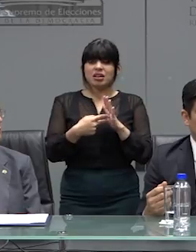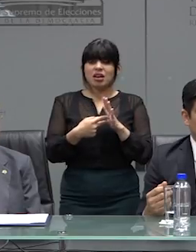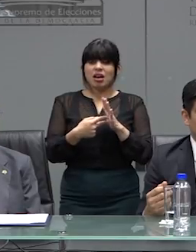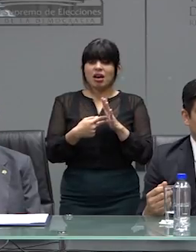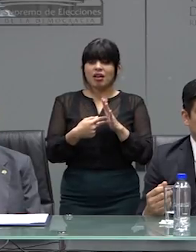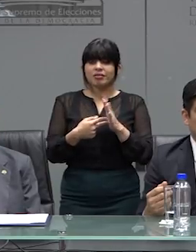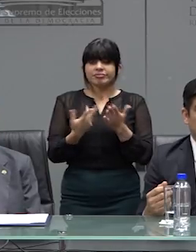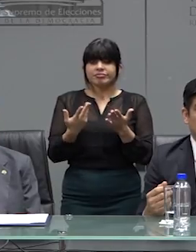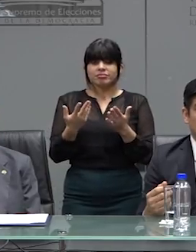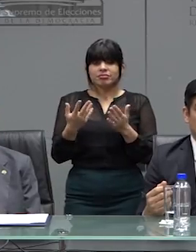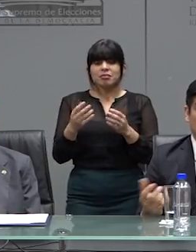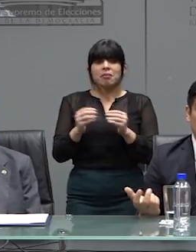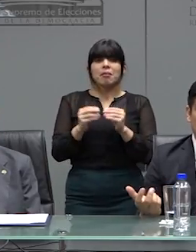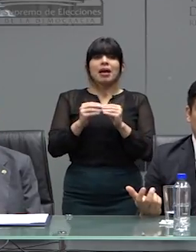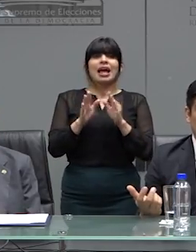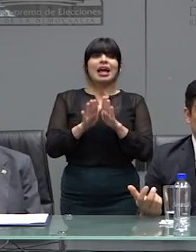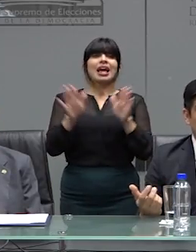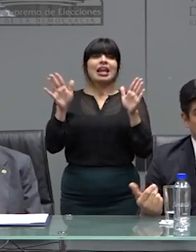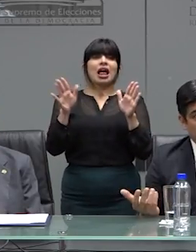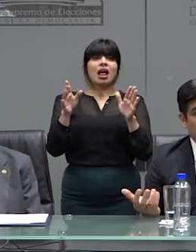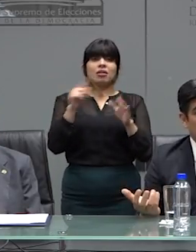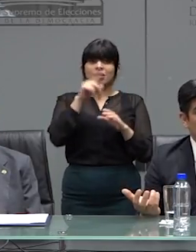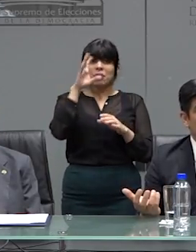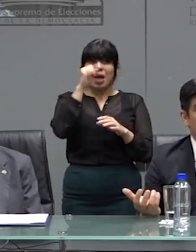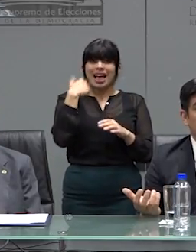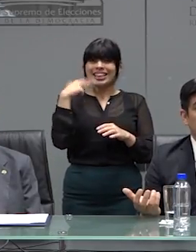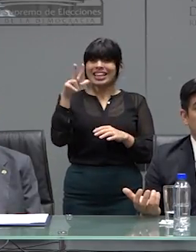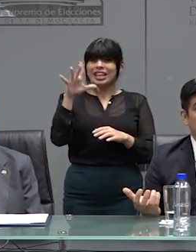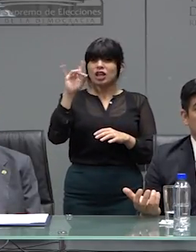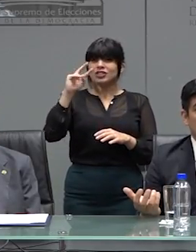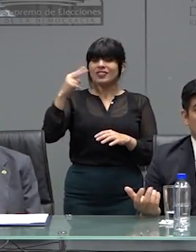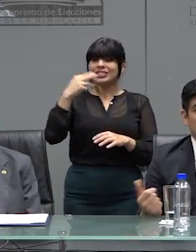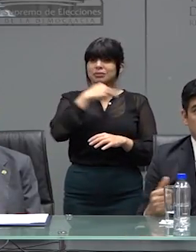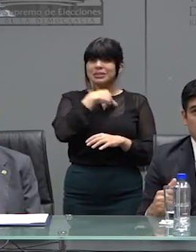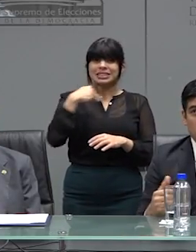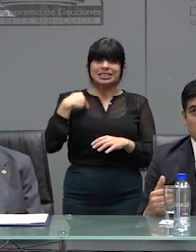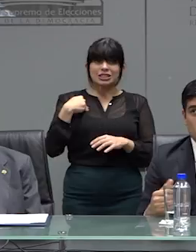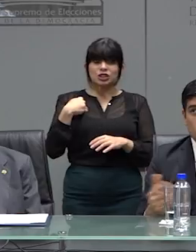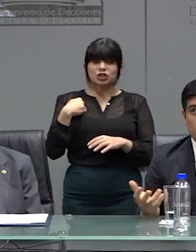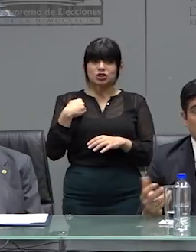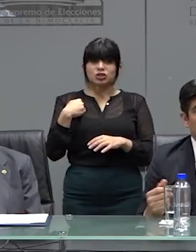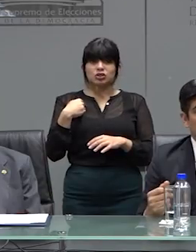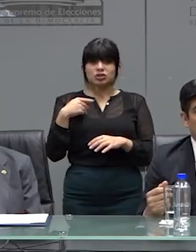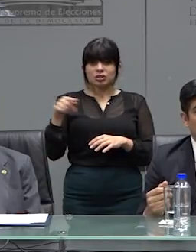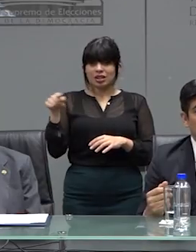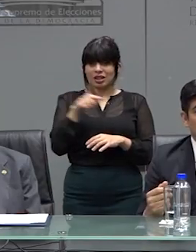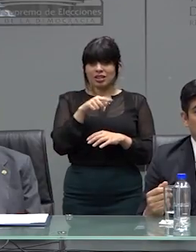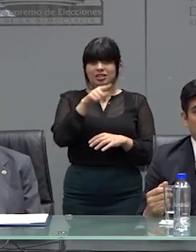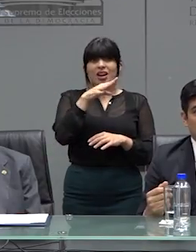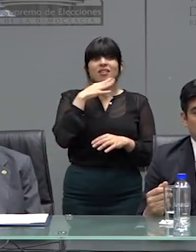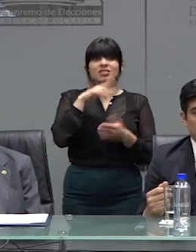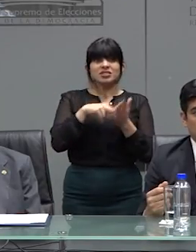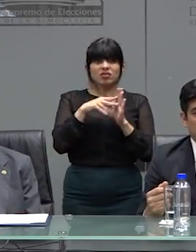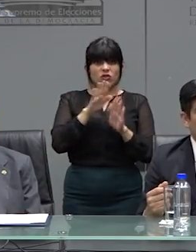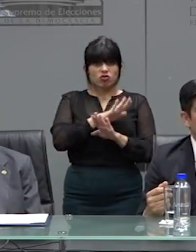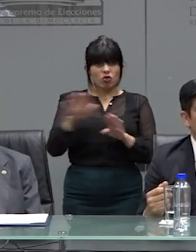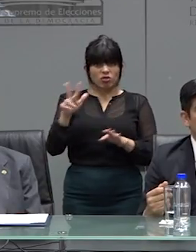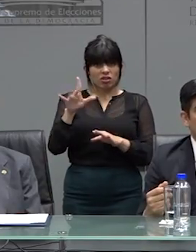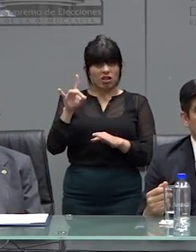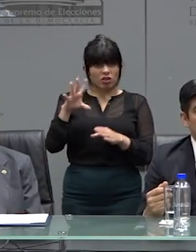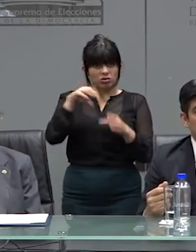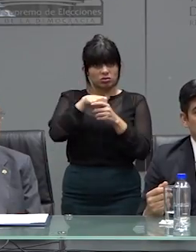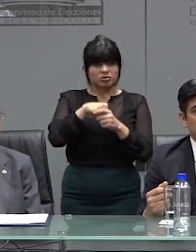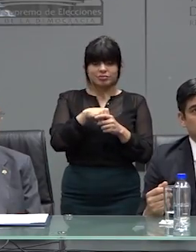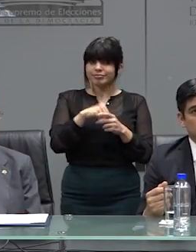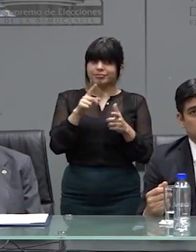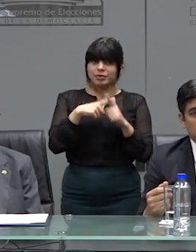en una generalización, considerando que hay 38 viceministros, diciendo que eso cubre a los 38. Creo que ese no es